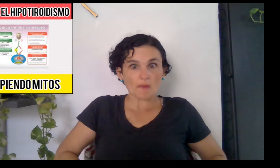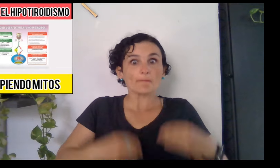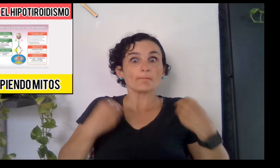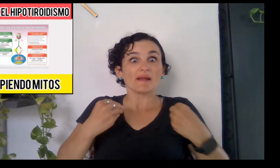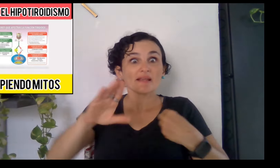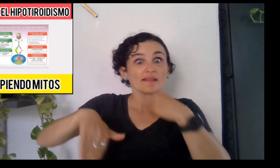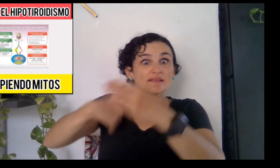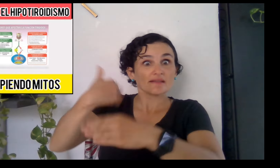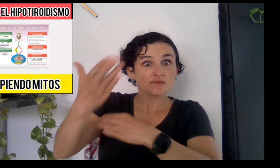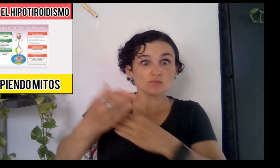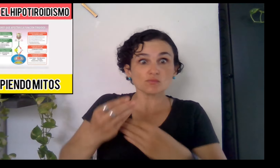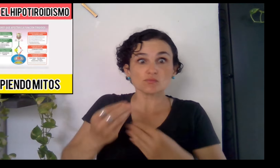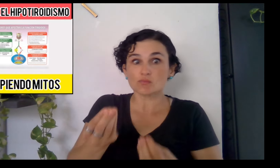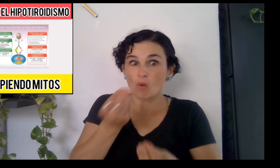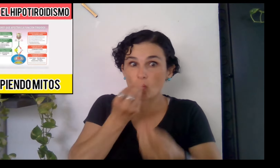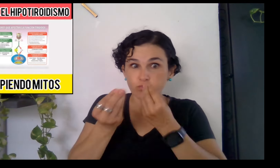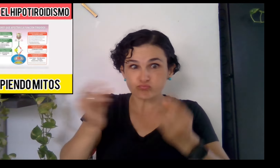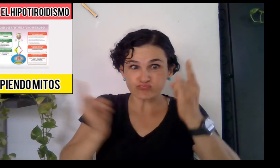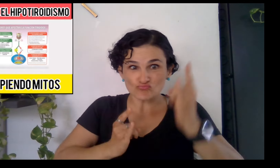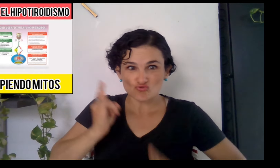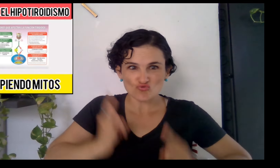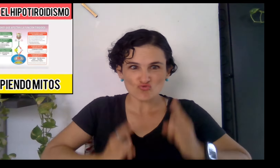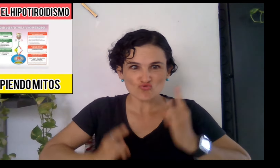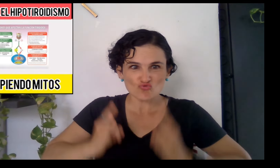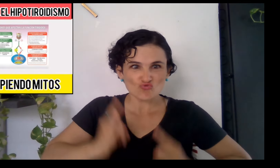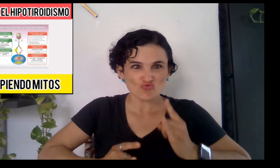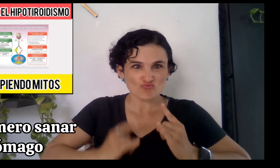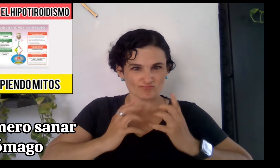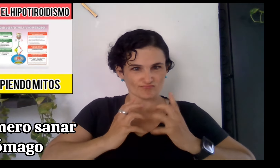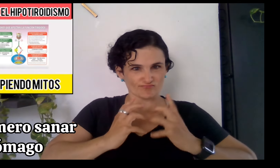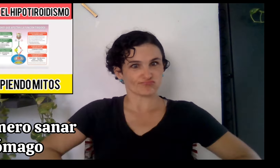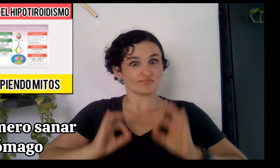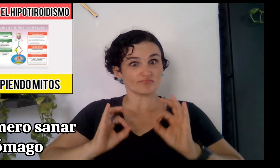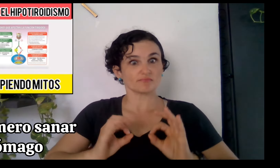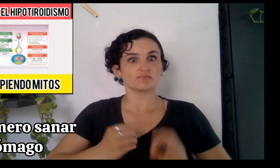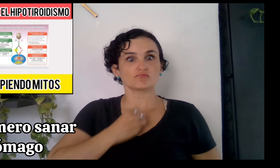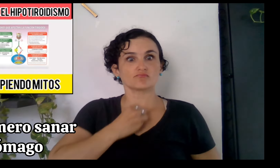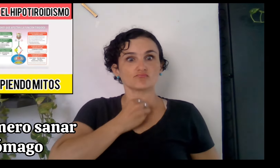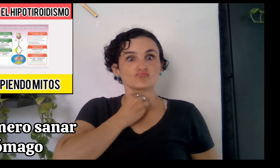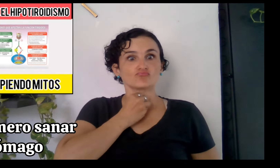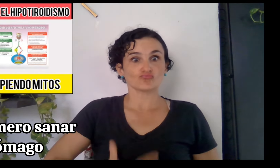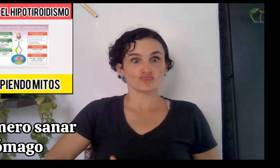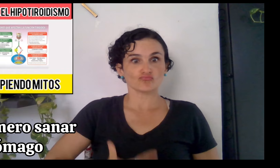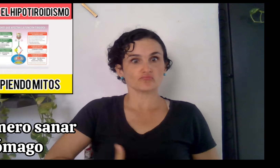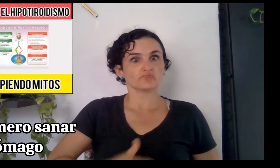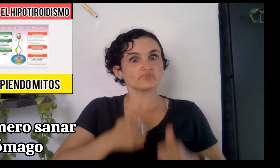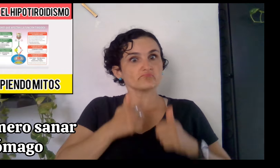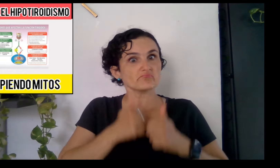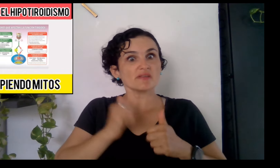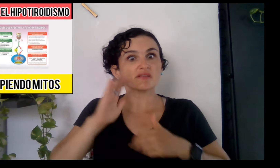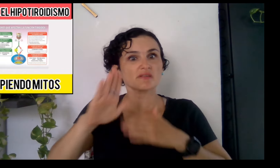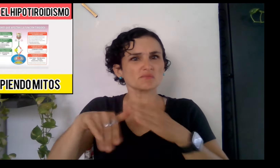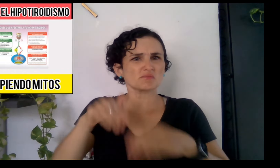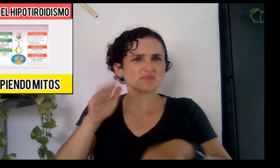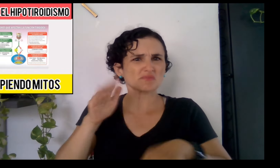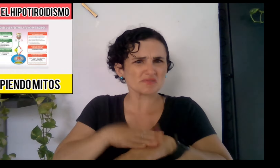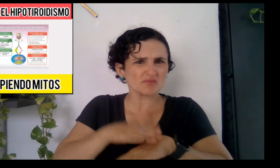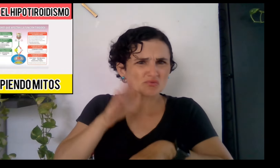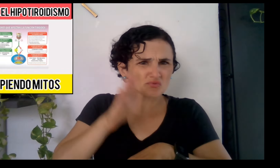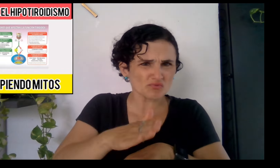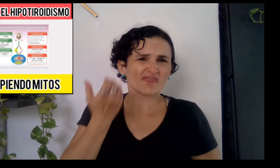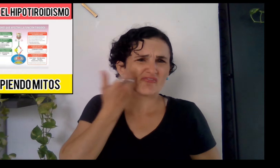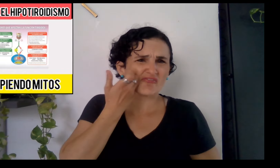citamos, y junto con esto que tú puedas tener tu glándula tiroidea bien nutrida para que así no sufras de la enfermedad de la tiroides. Y si estás sufriendo de la